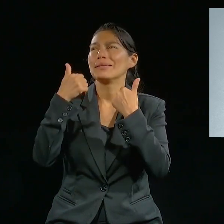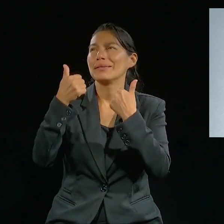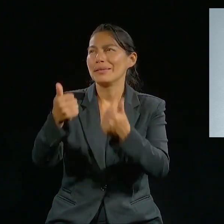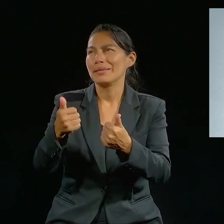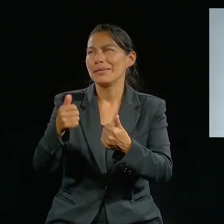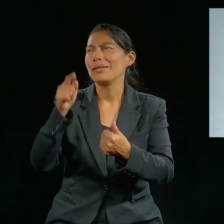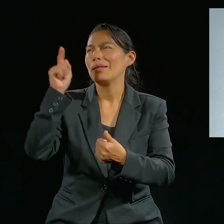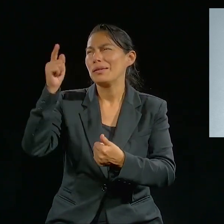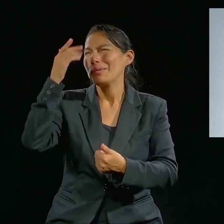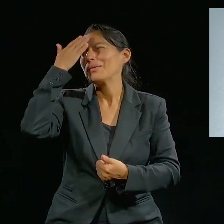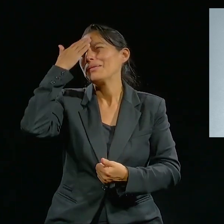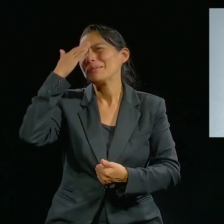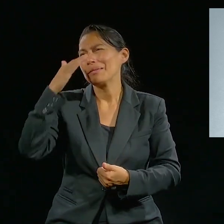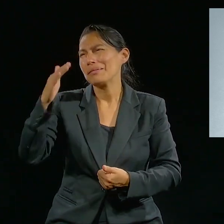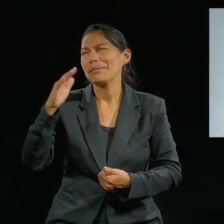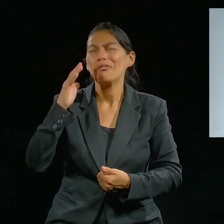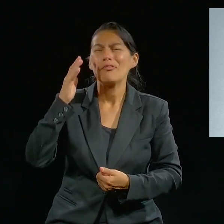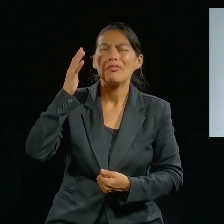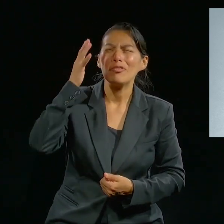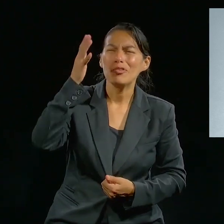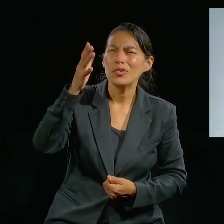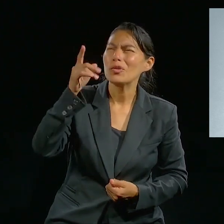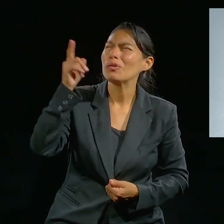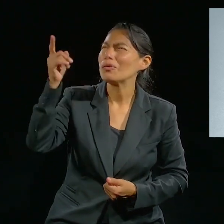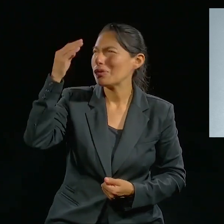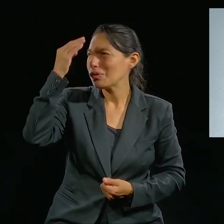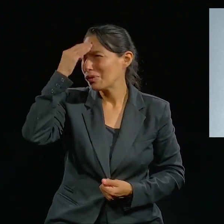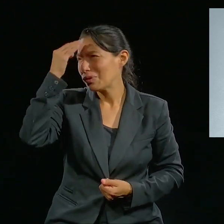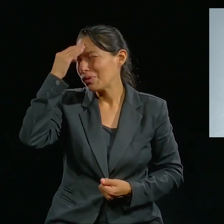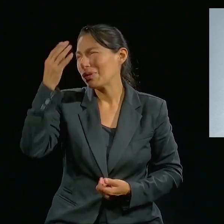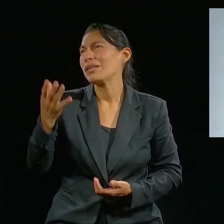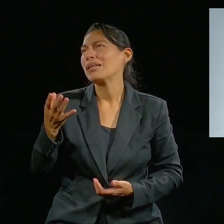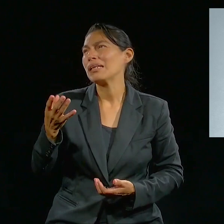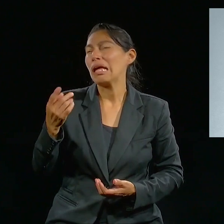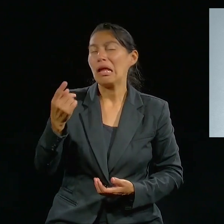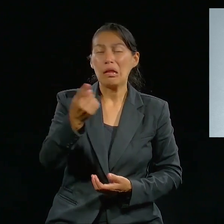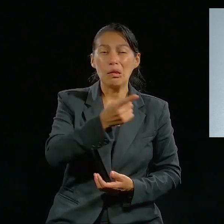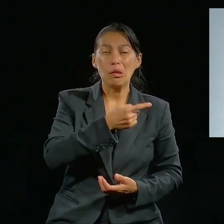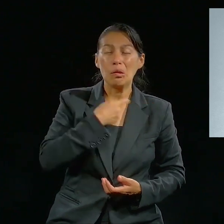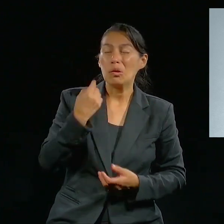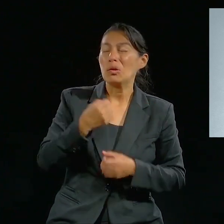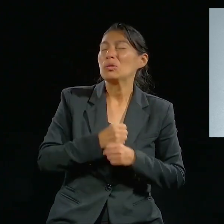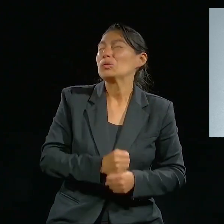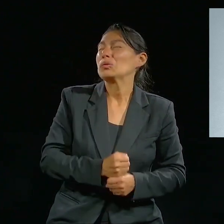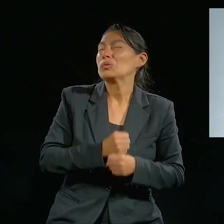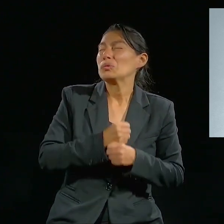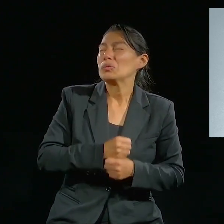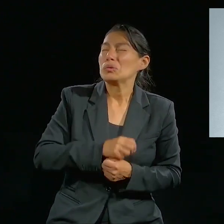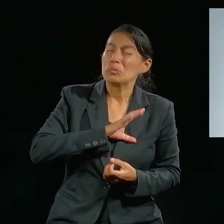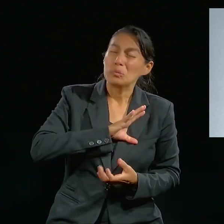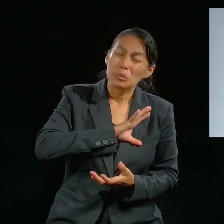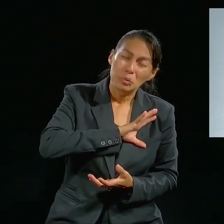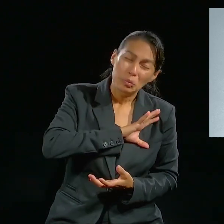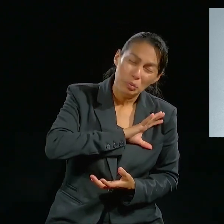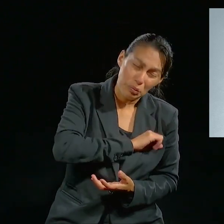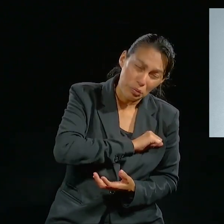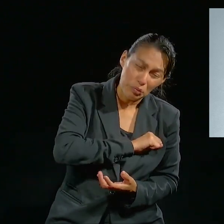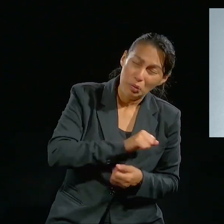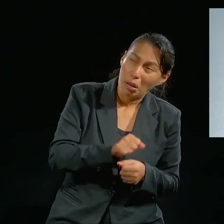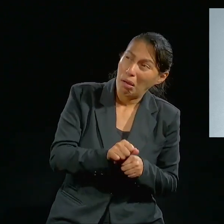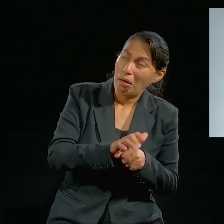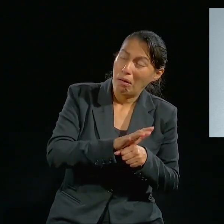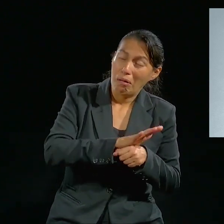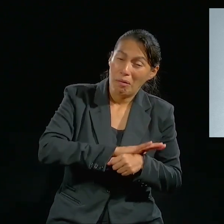futuro, solo tú sabes por qué permitiste esta situación, nos duele mucho, nos dolió a todos lo que sucedió, era una persona